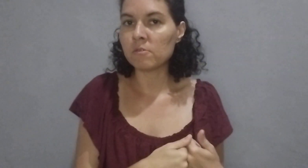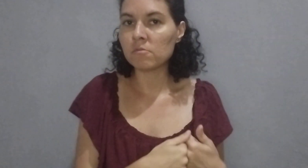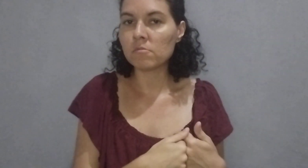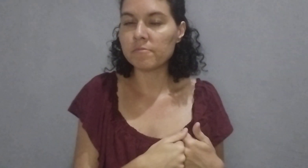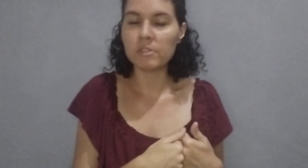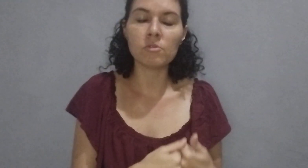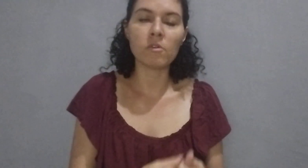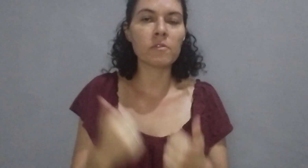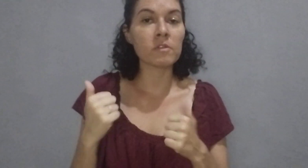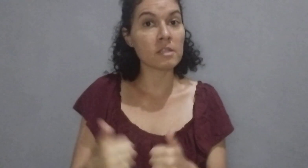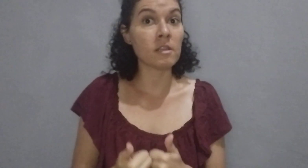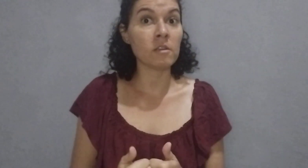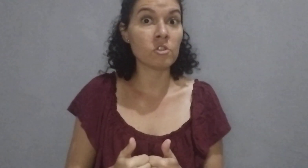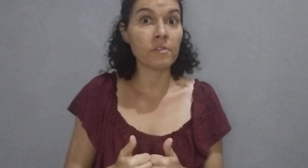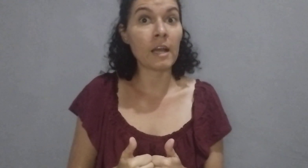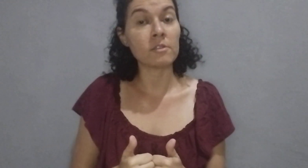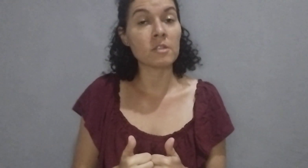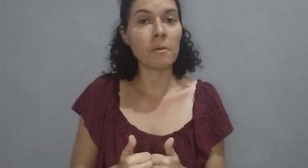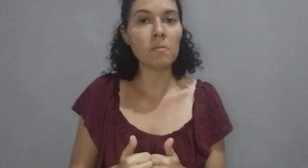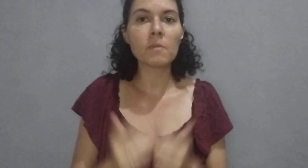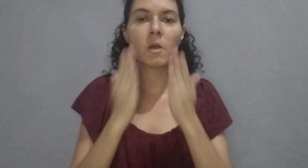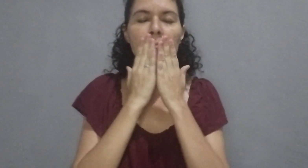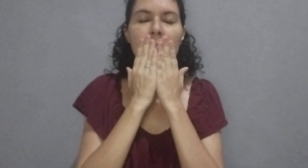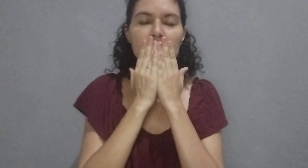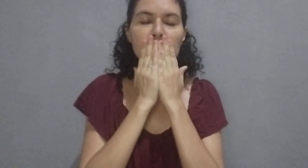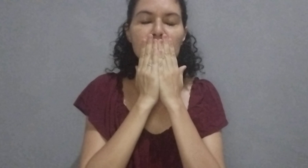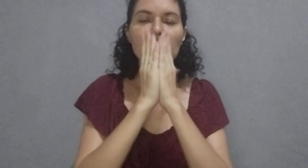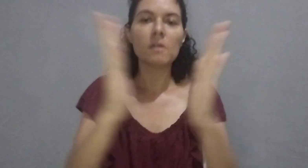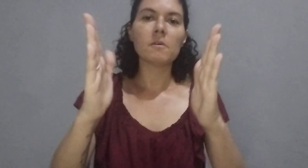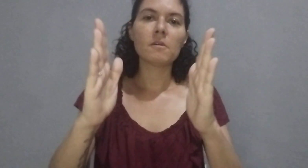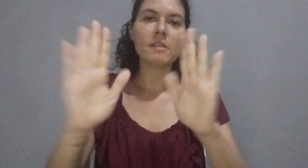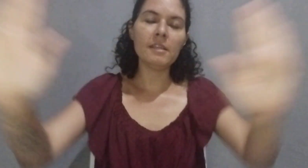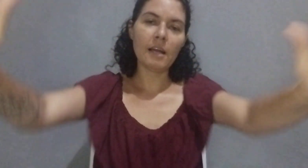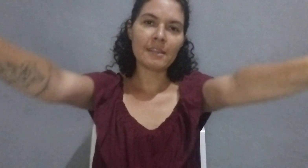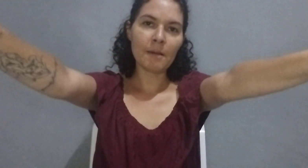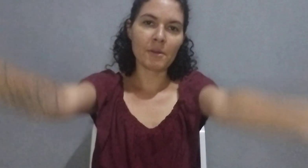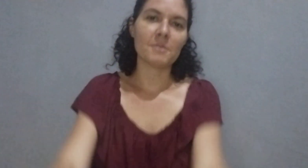um vídeo novo vocês serem notificados, tá bom? Um beijo e até a próxima!